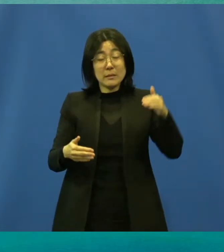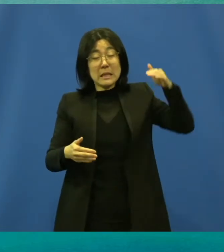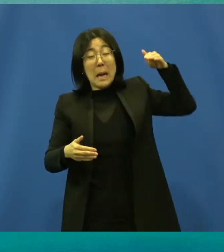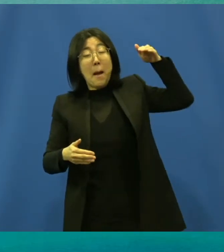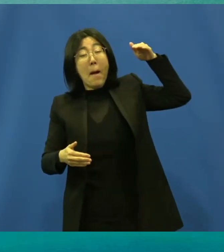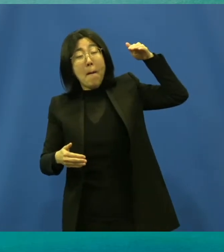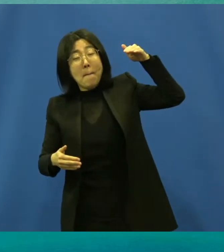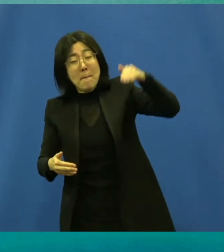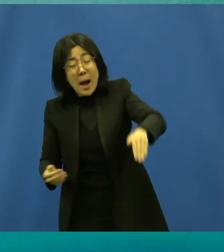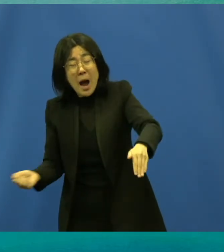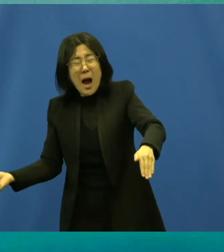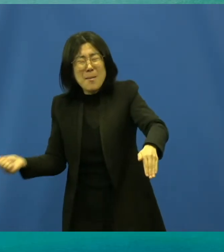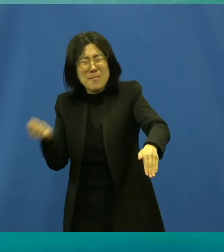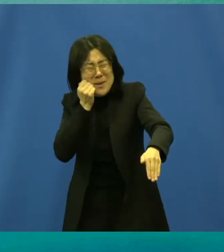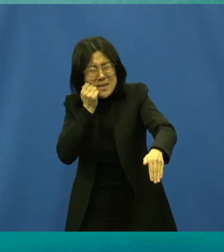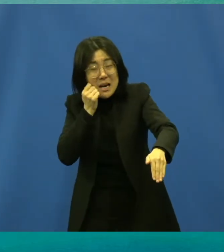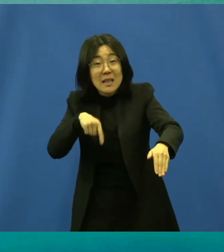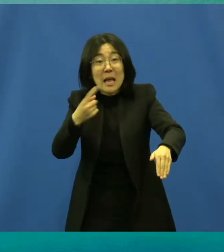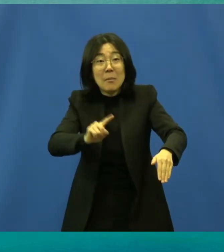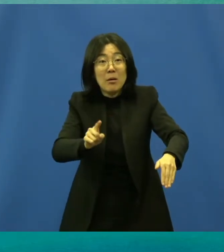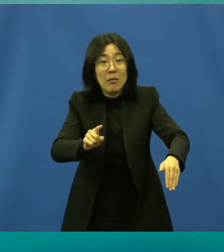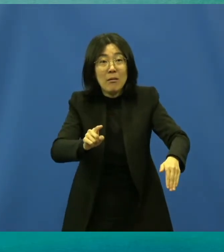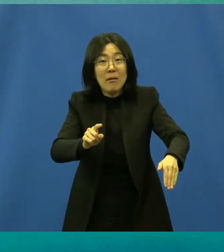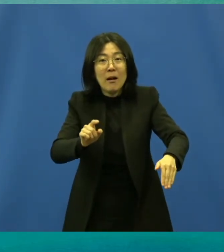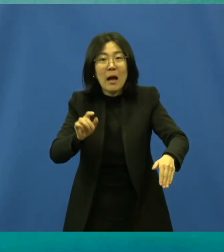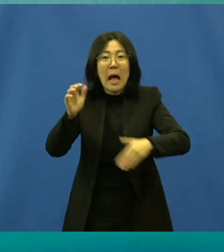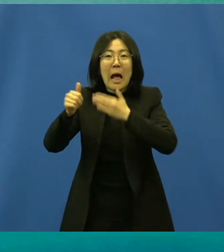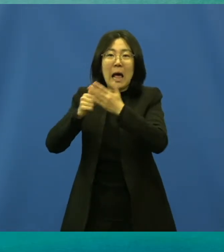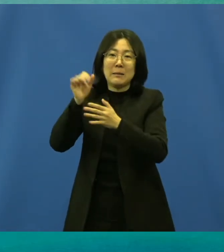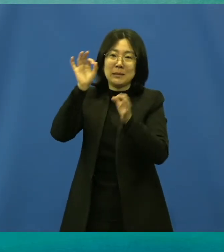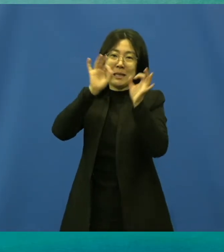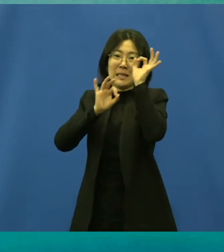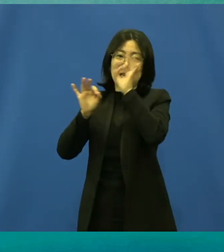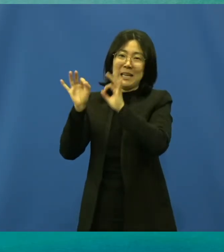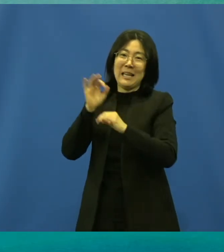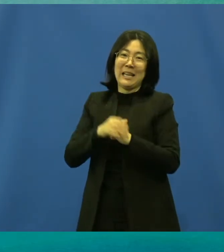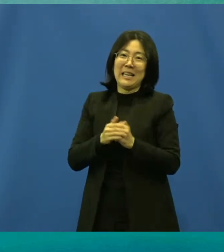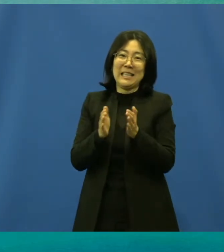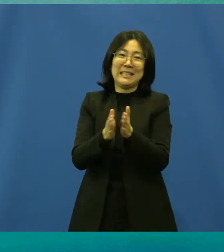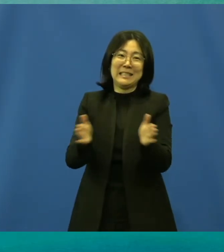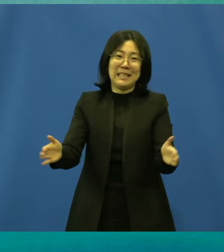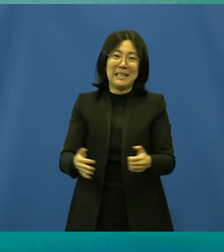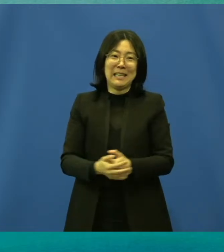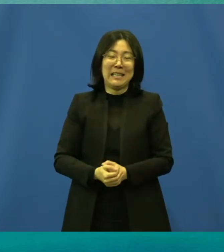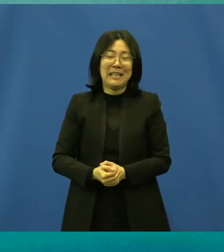정신이 번쩍 들었습니다. 돌이키기 시작한 것이죠.